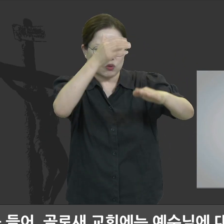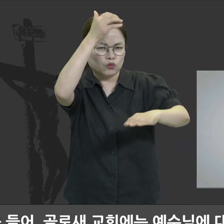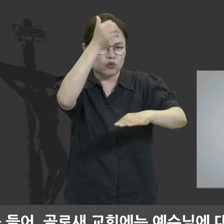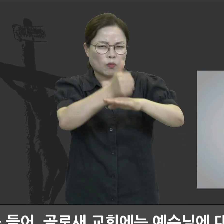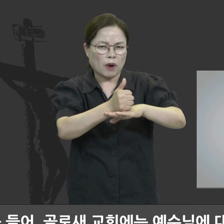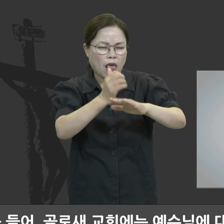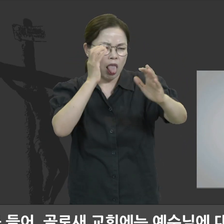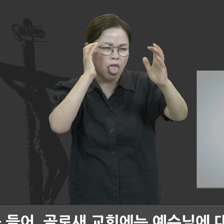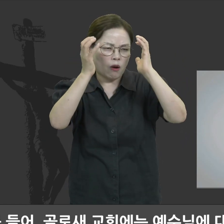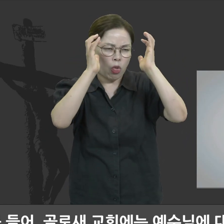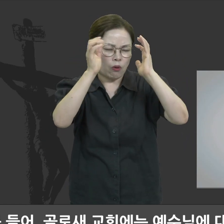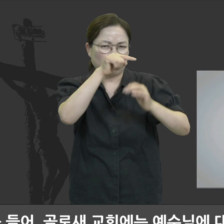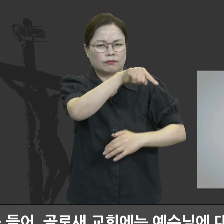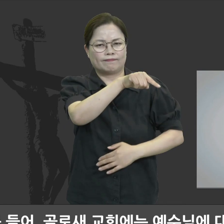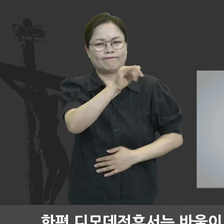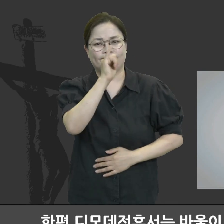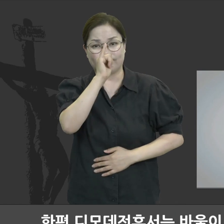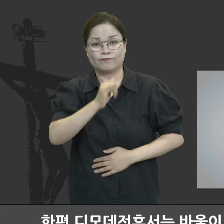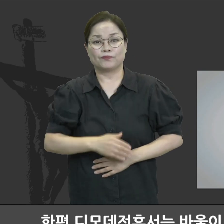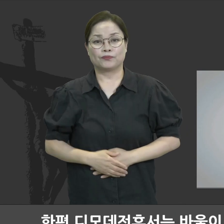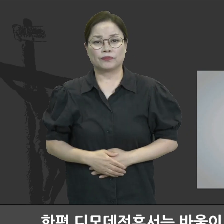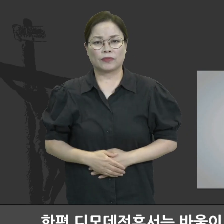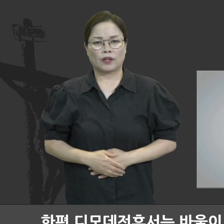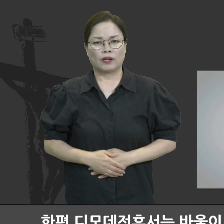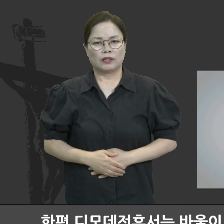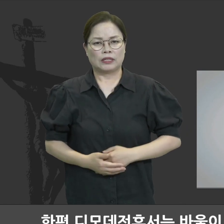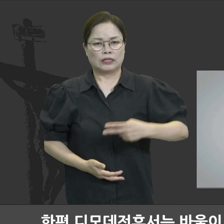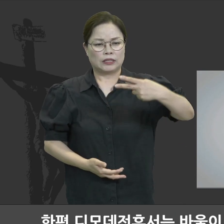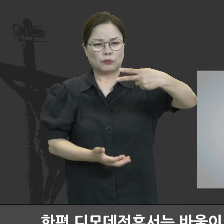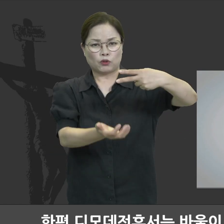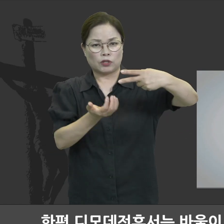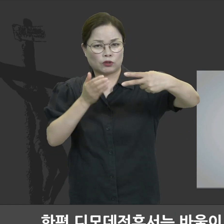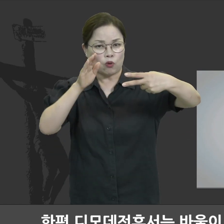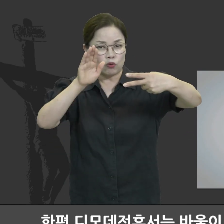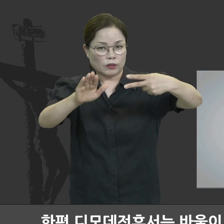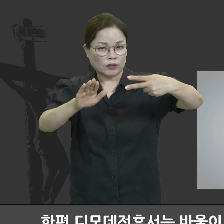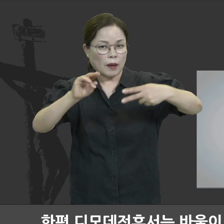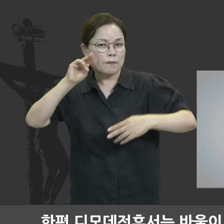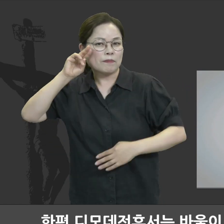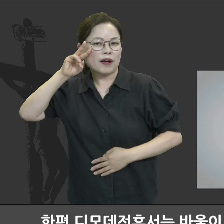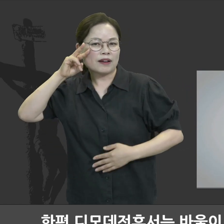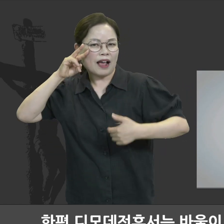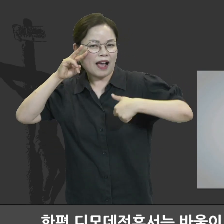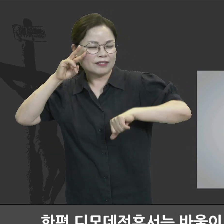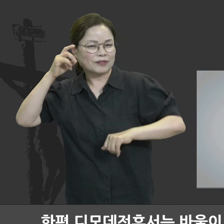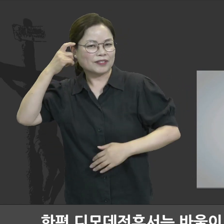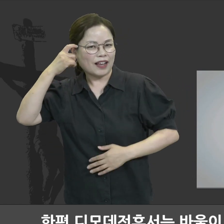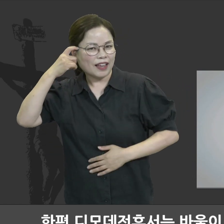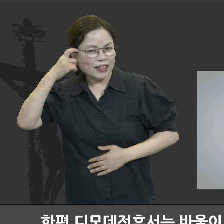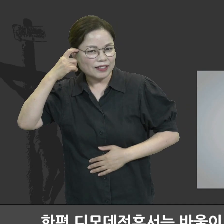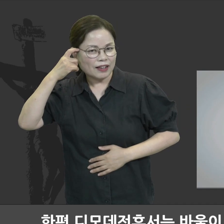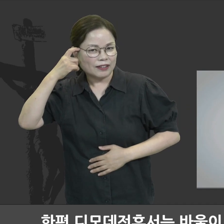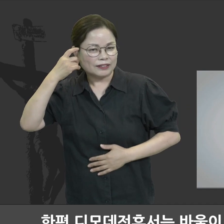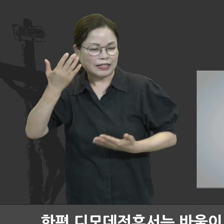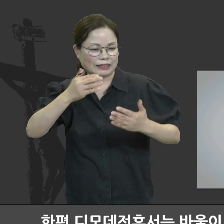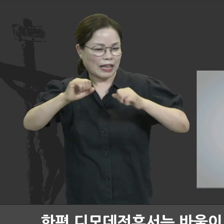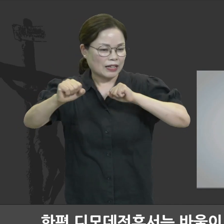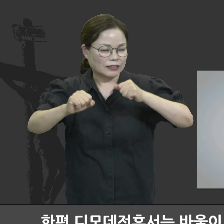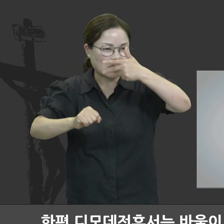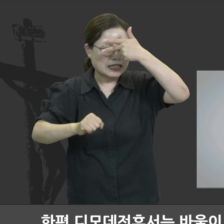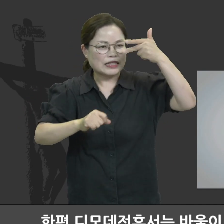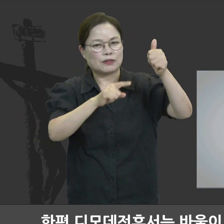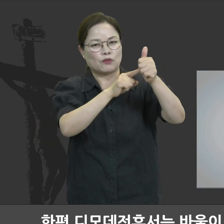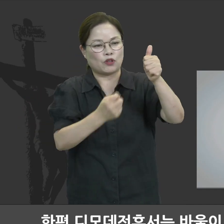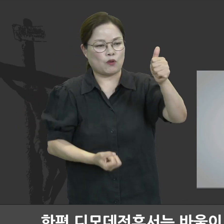대한 혼란을 겪고 있었습니다. 한편 디모데 전후서는 바울이 아들처럼 여기던 사역자 디모데에게